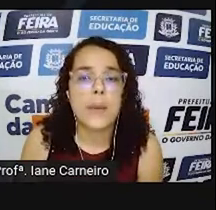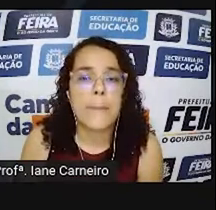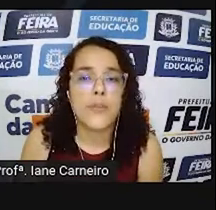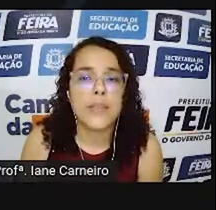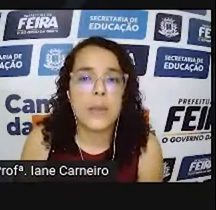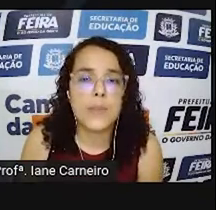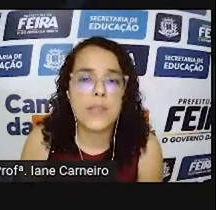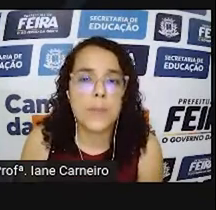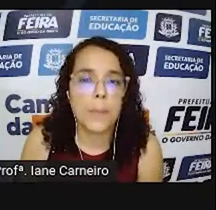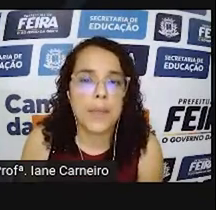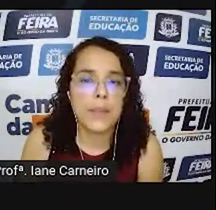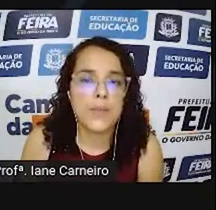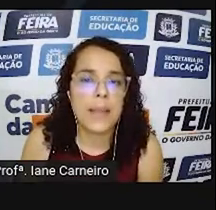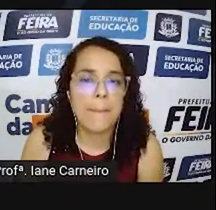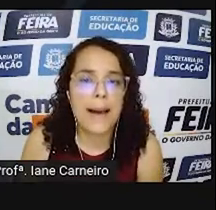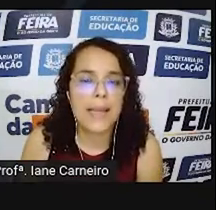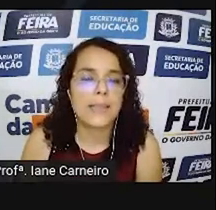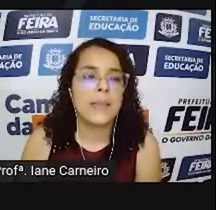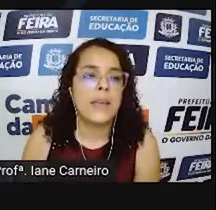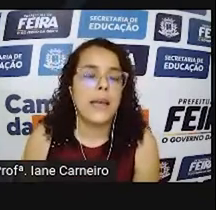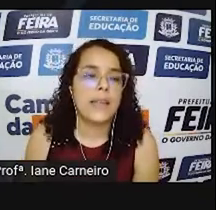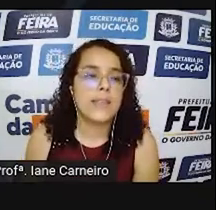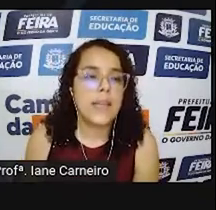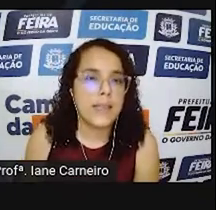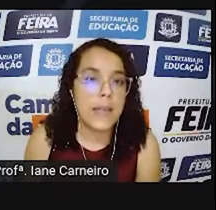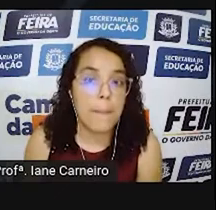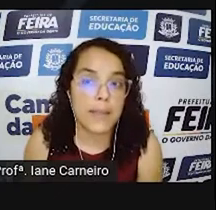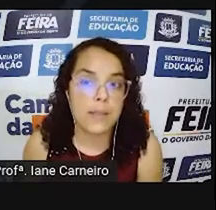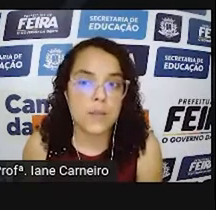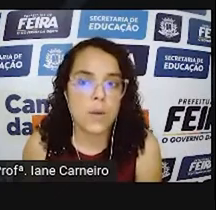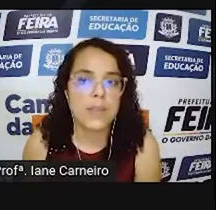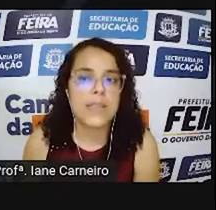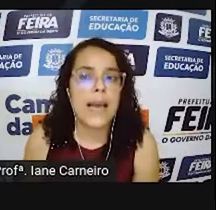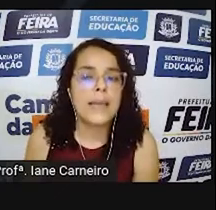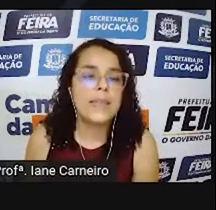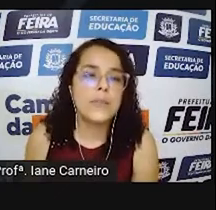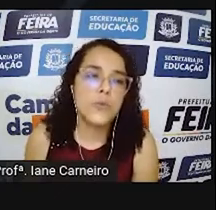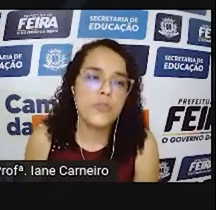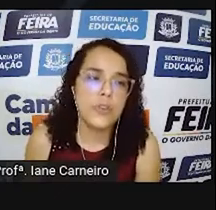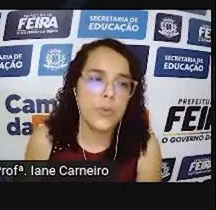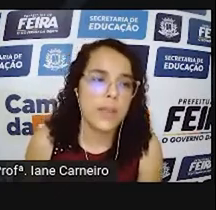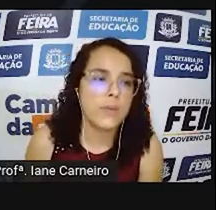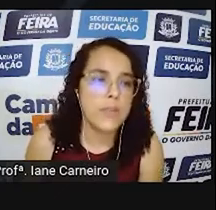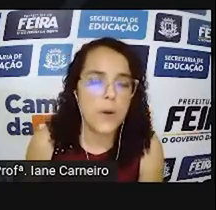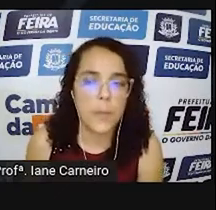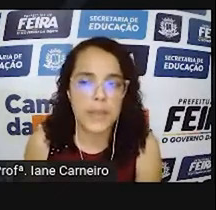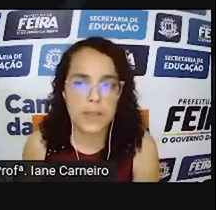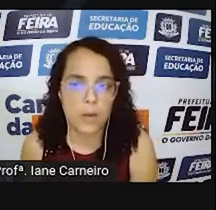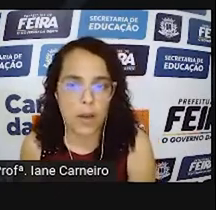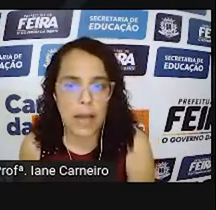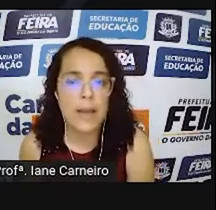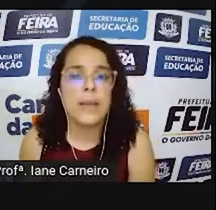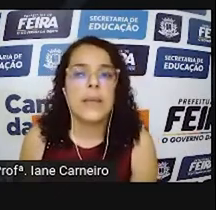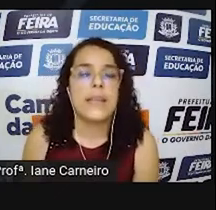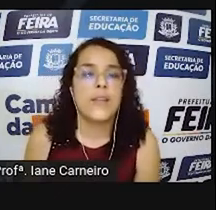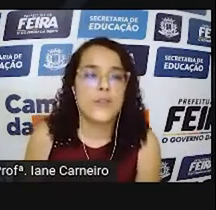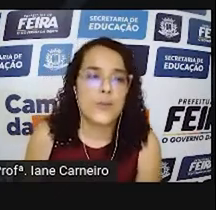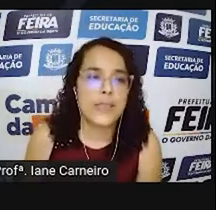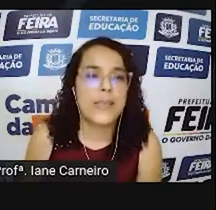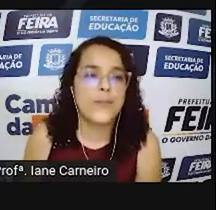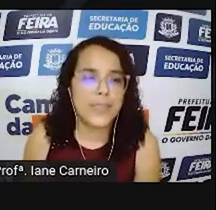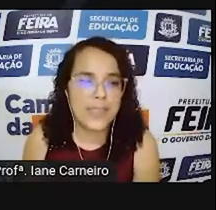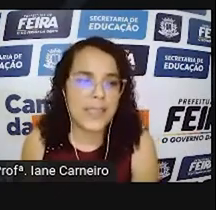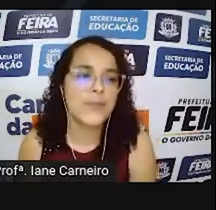nós aproveitamos esse momento, né, para sinalizar para as escolas que ainda não constituíram o seu comitê escolar, né,